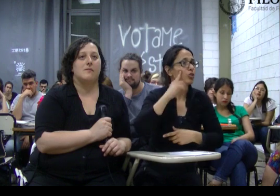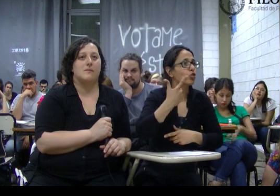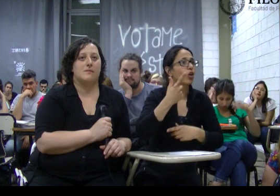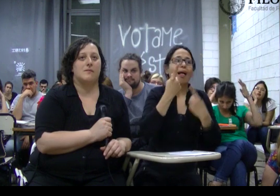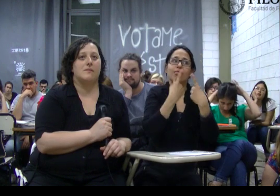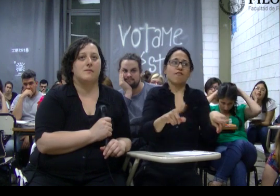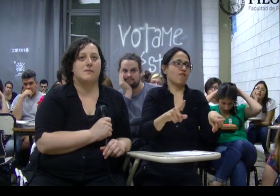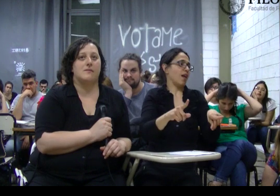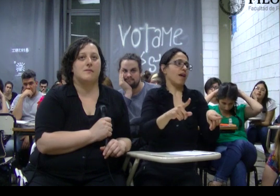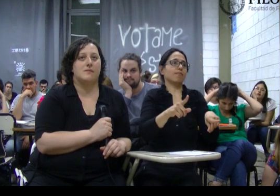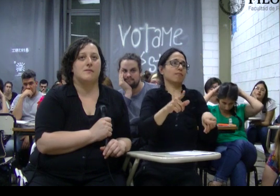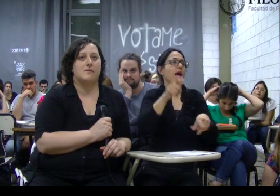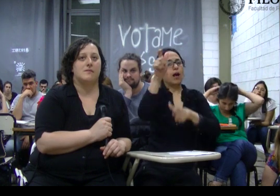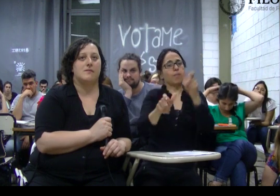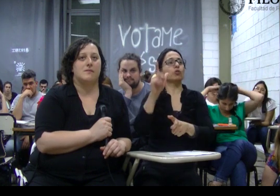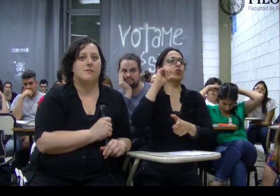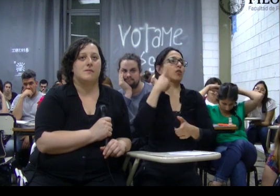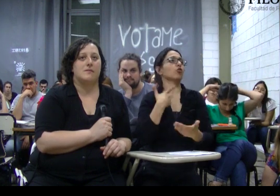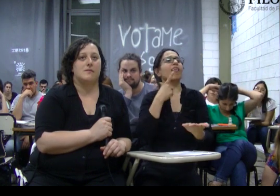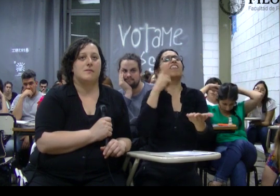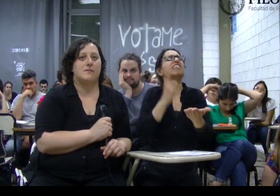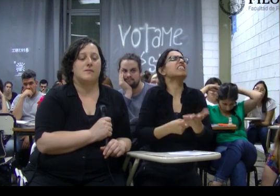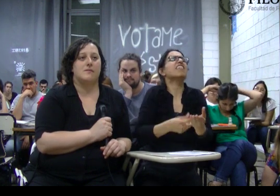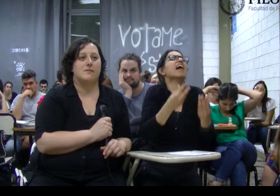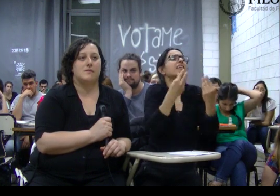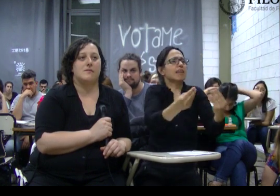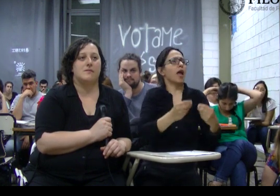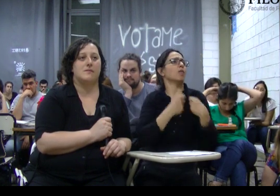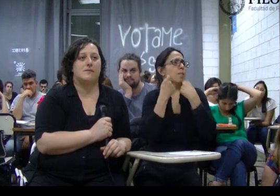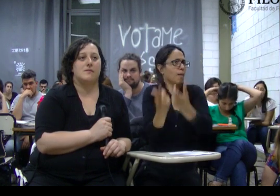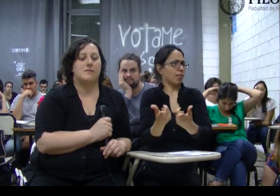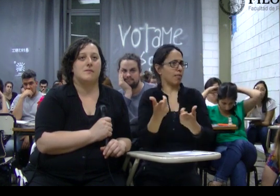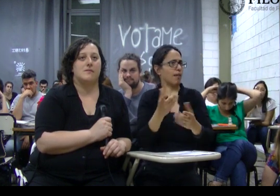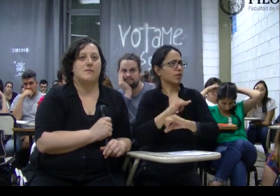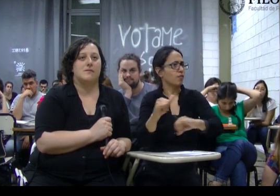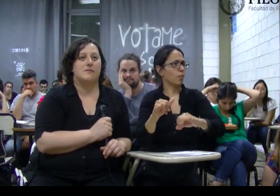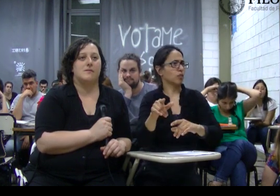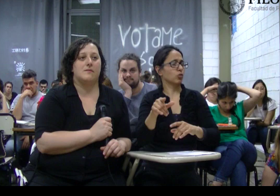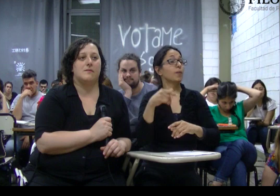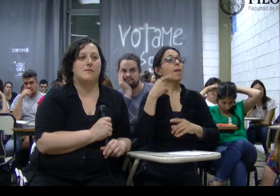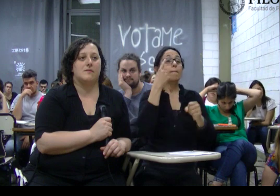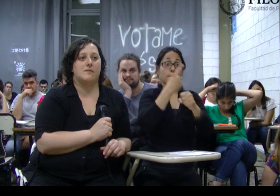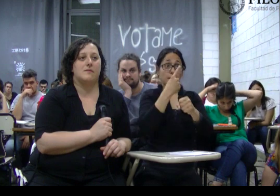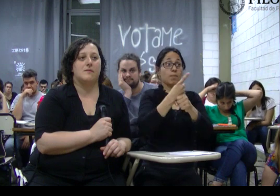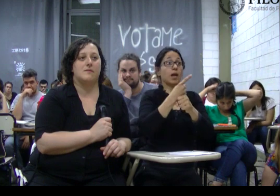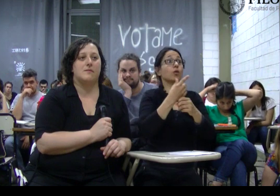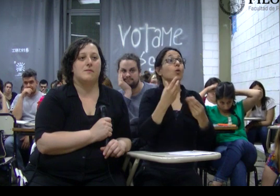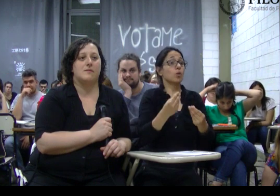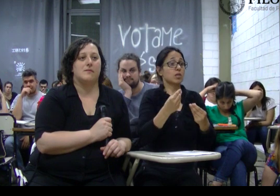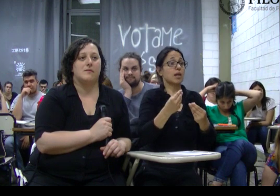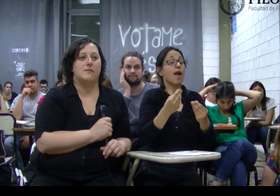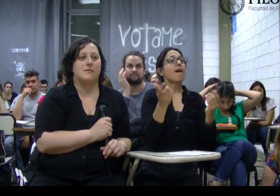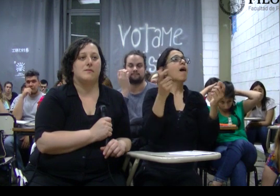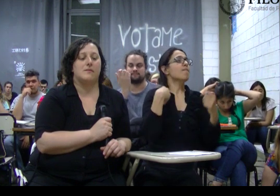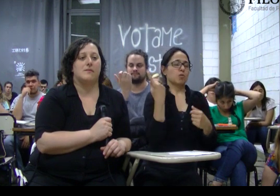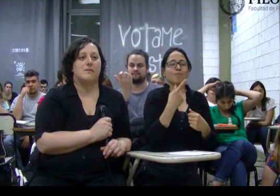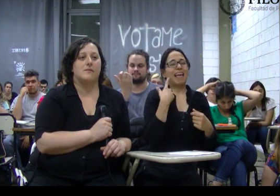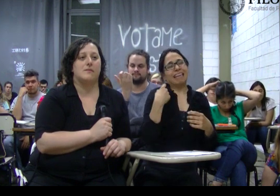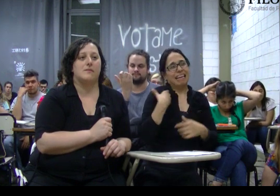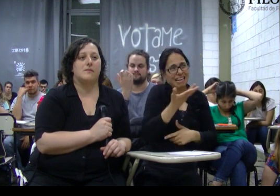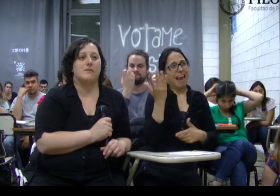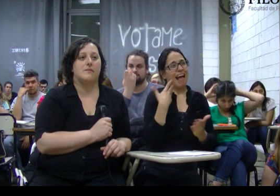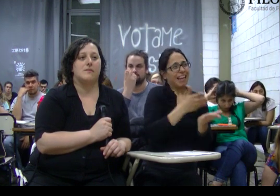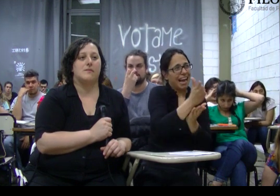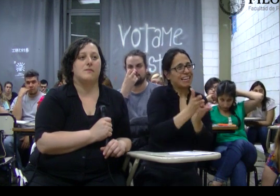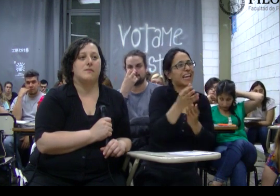personas sordas decidan ellos mismos. Entonces, primero se hace un guión inicial, esto en general se hace con todos los videos que nosotros hacemos, un